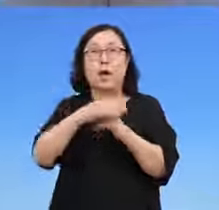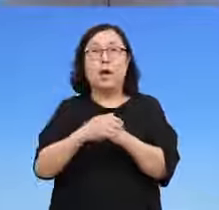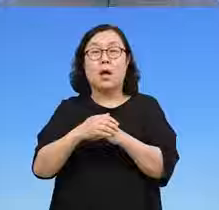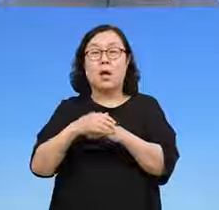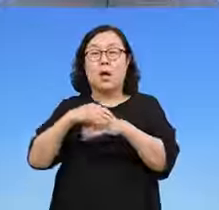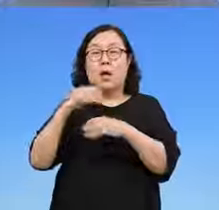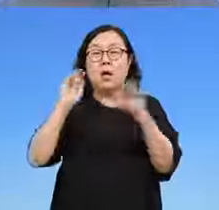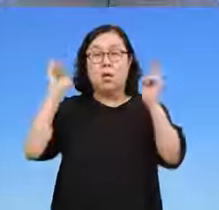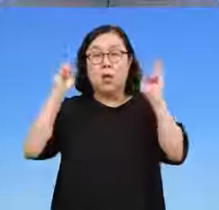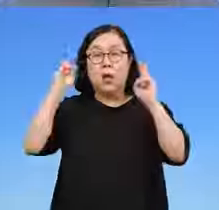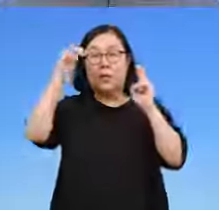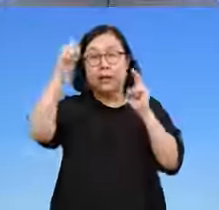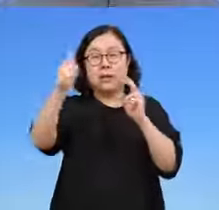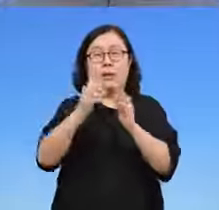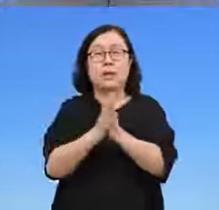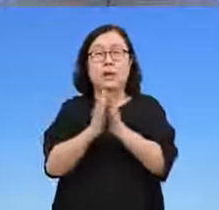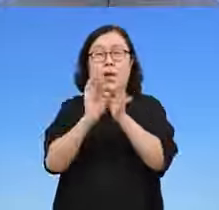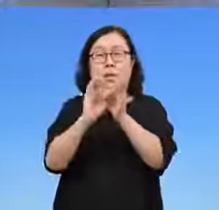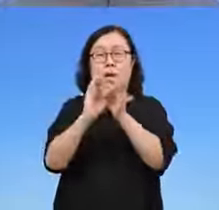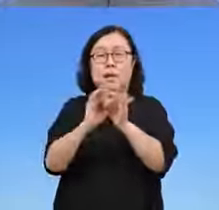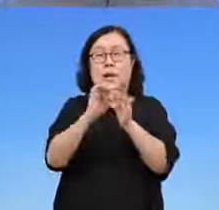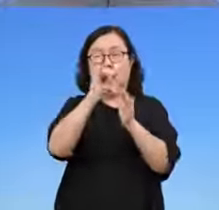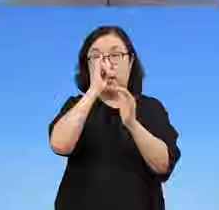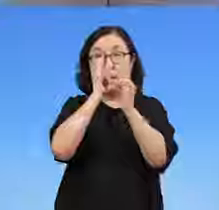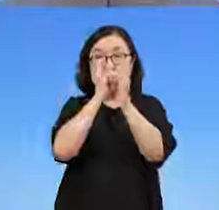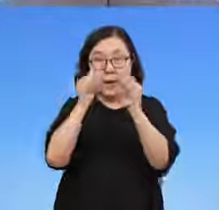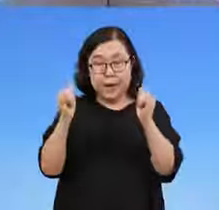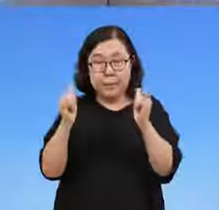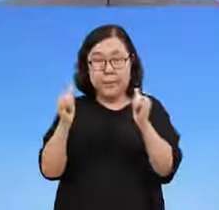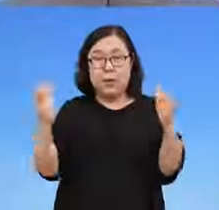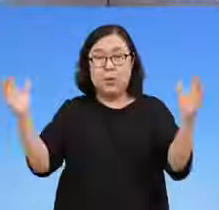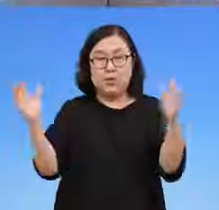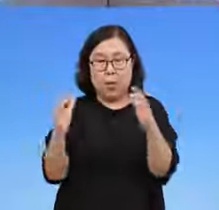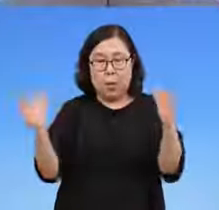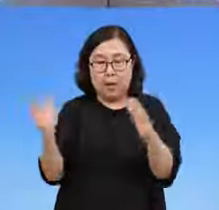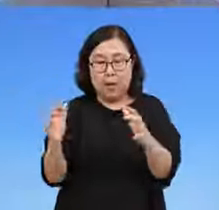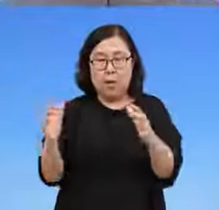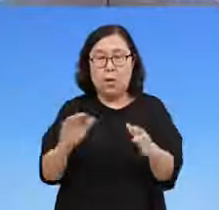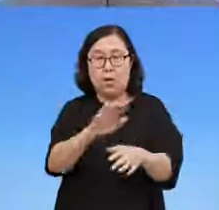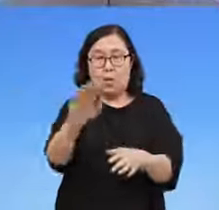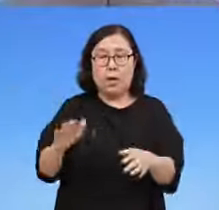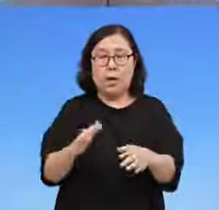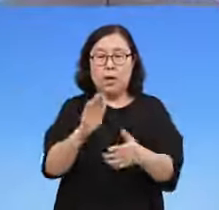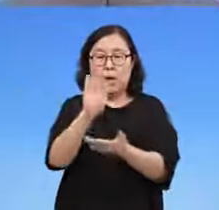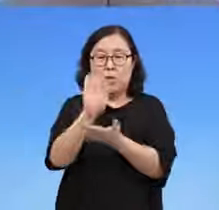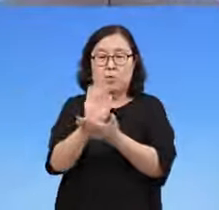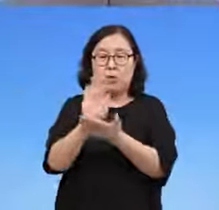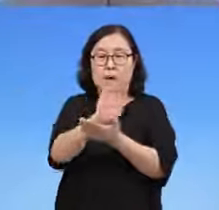그리고는 회장님이 육아하는 분들을 다 부르셔가지고 우리 때문에 회의를 여셨는데